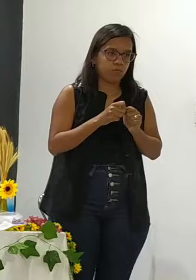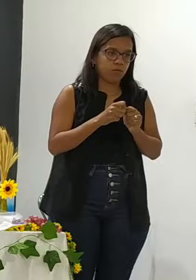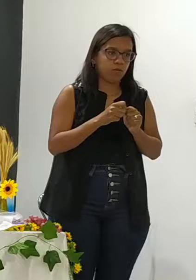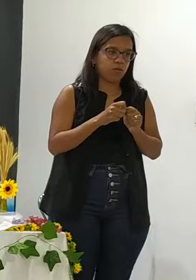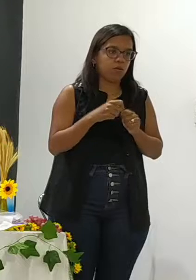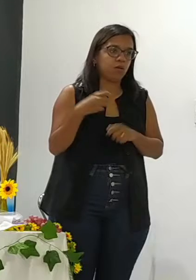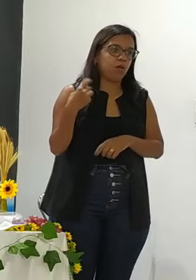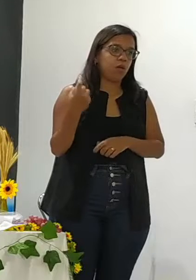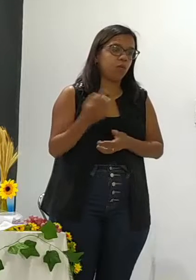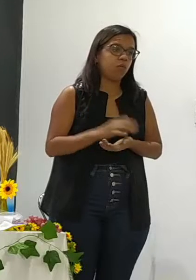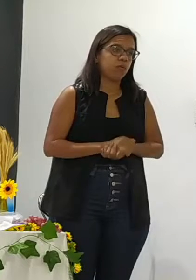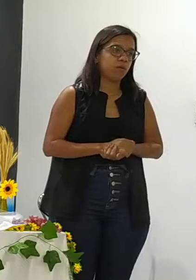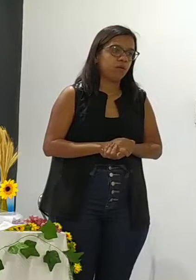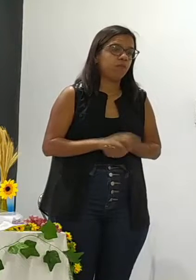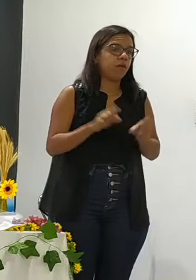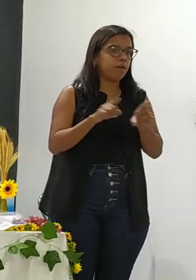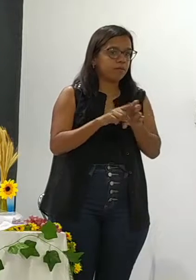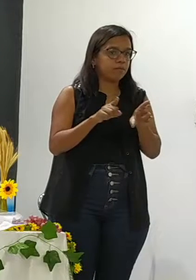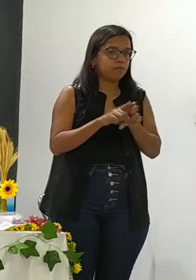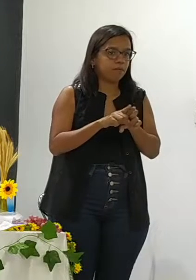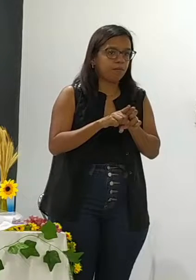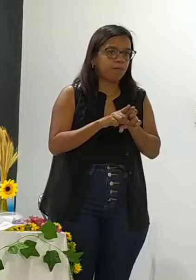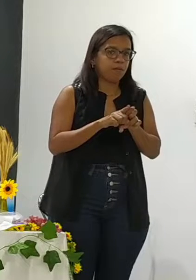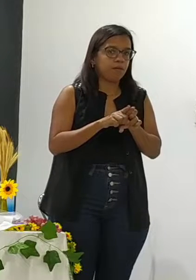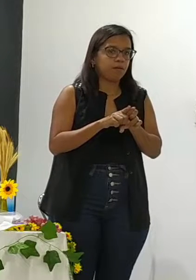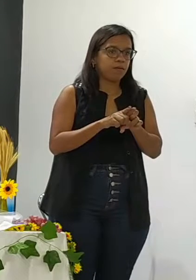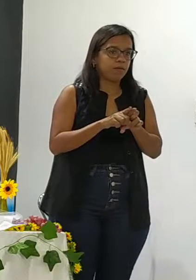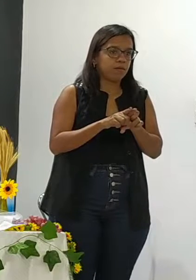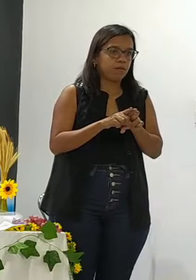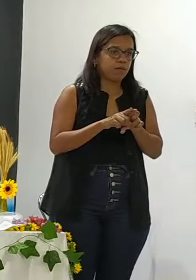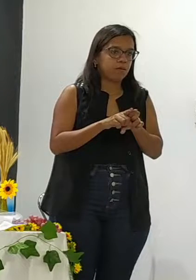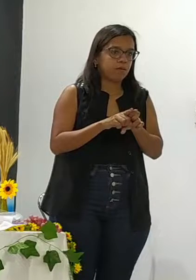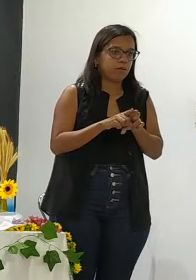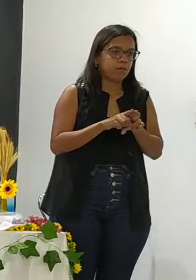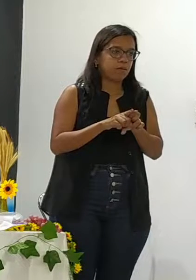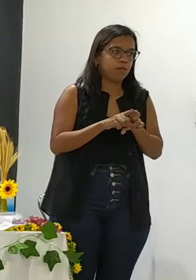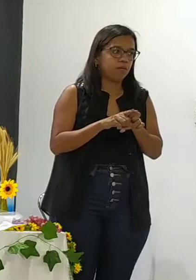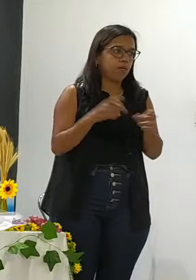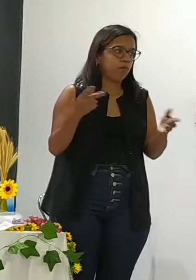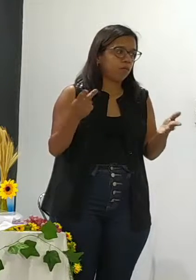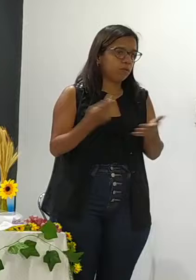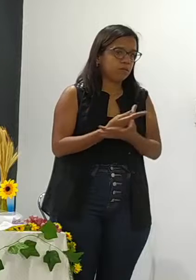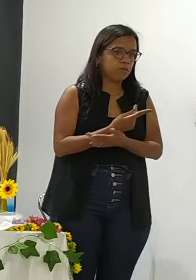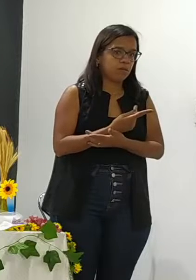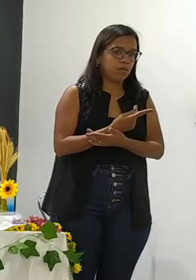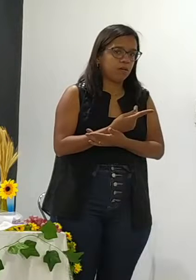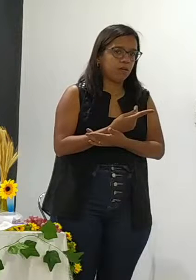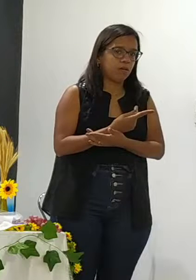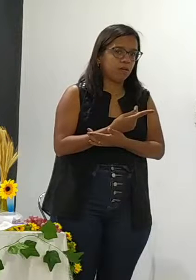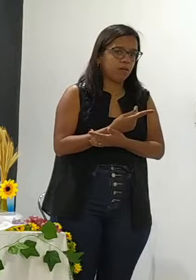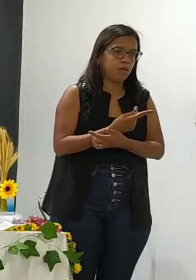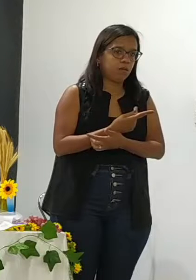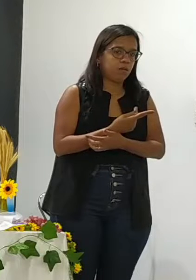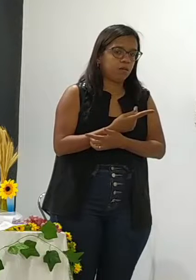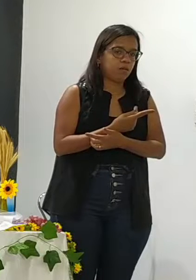é o que vai também atingir aqueles que estão à nossa volta, principalmente os da nossa